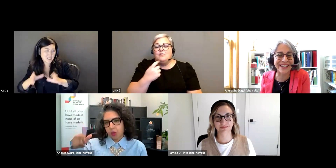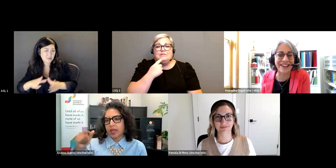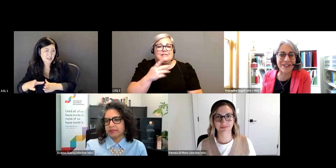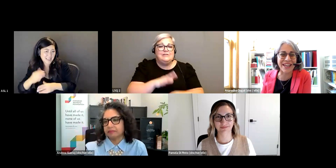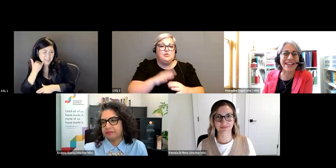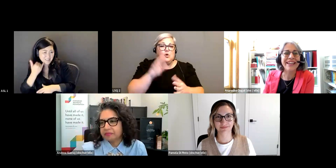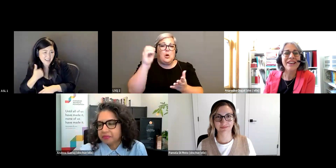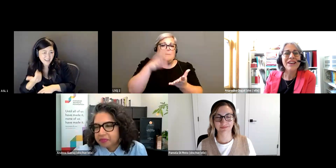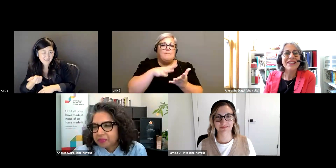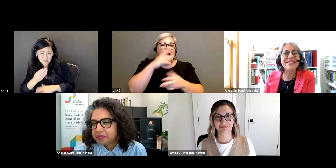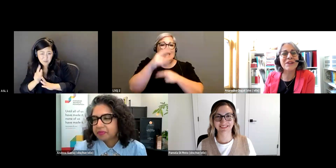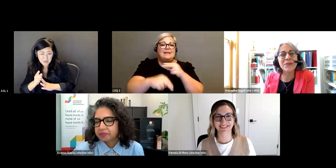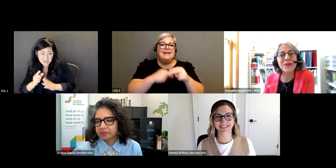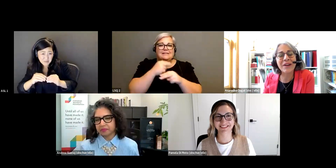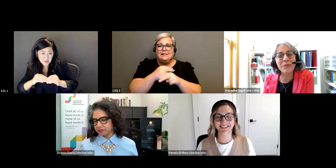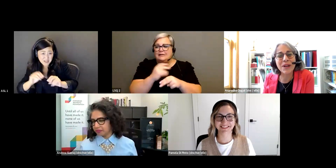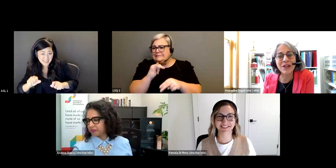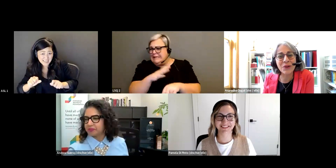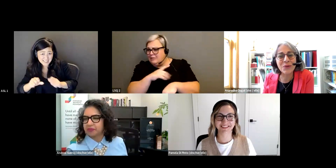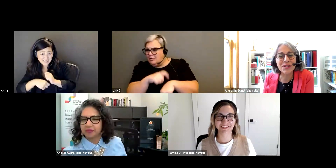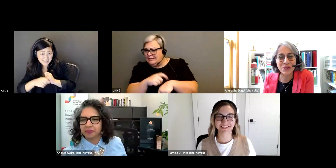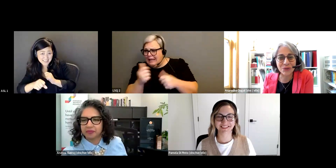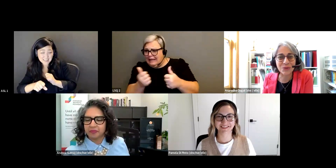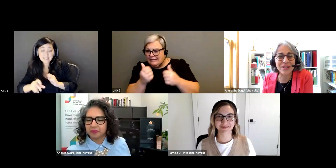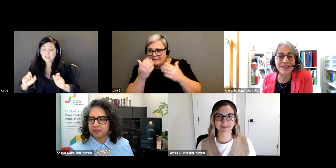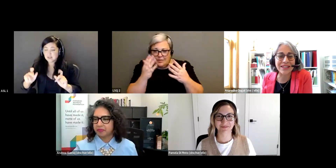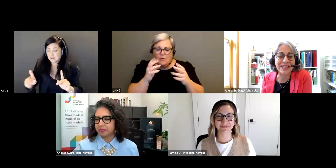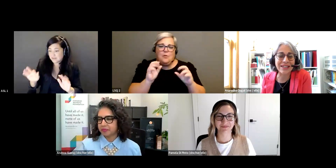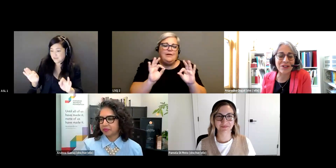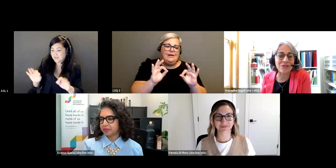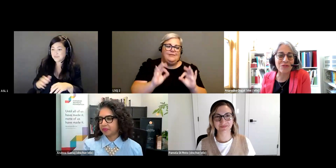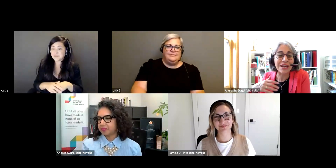plan national d'action. S'il me reste du temps, parfait.